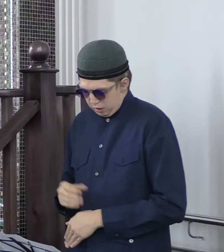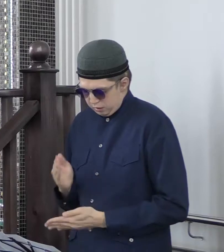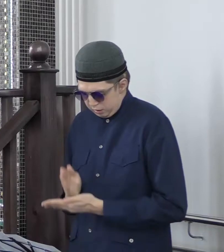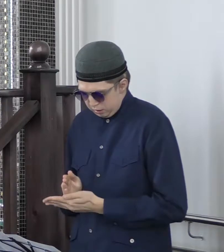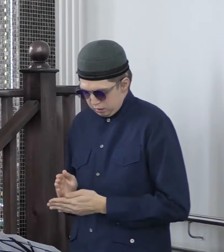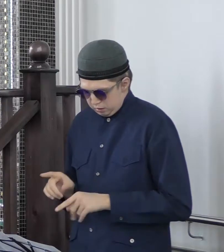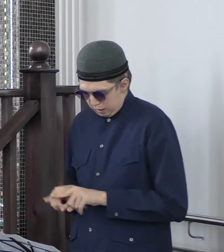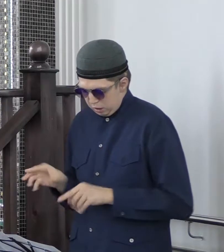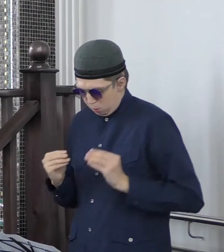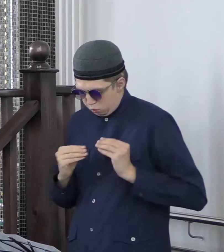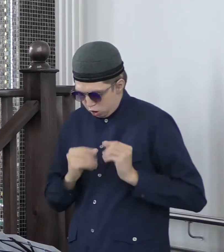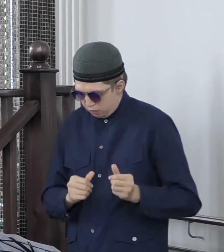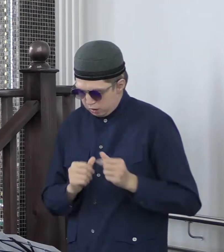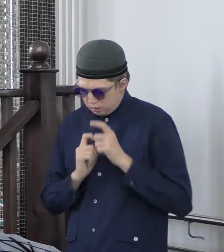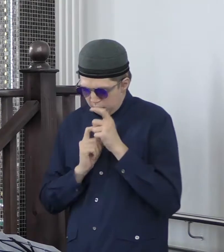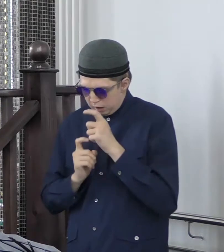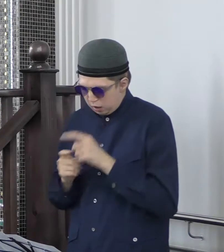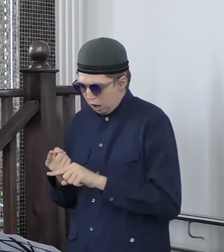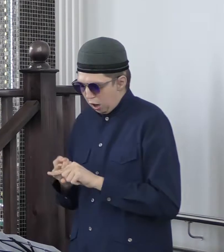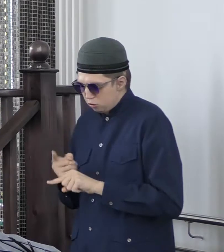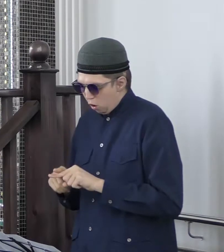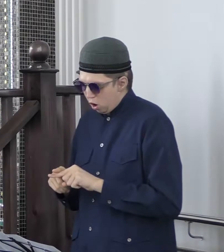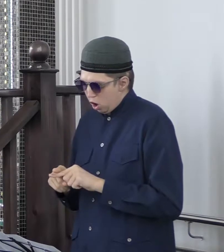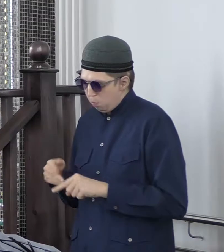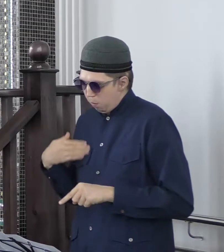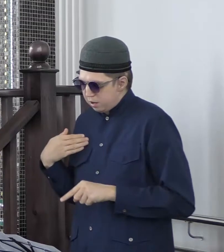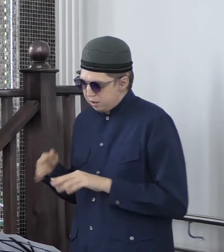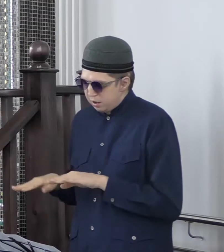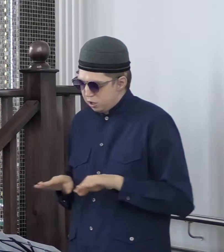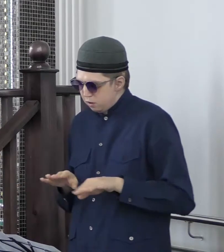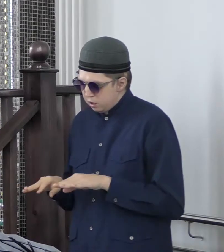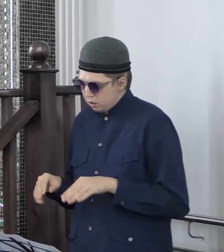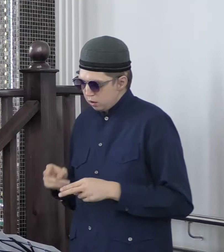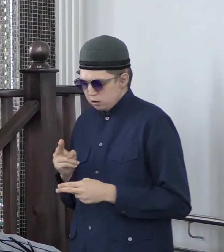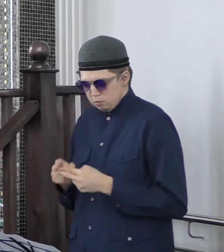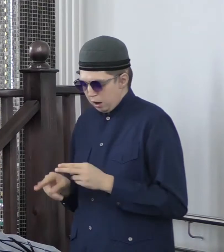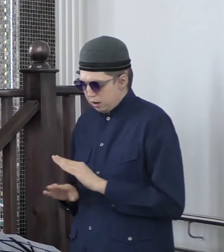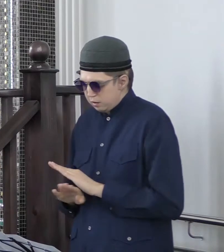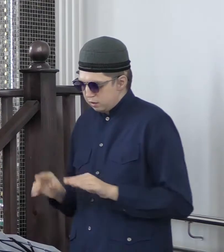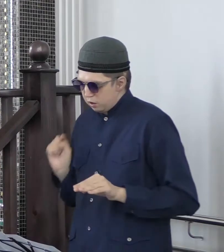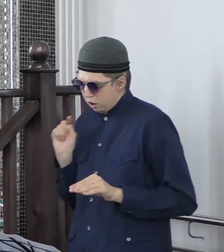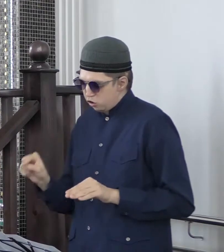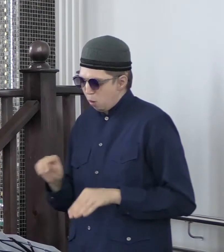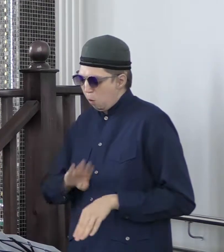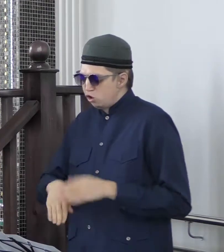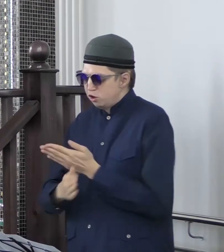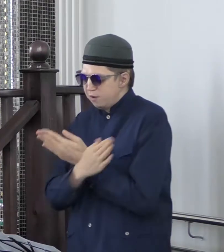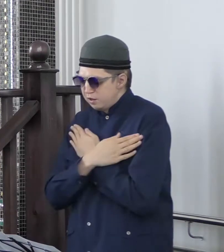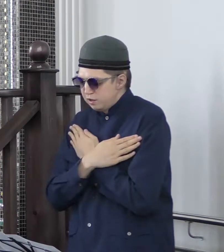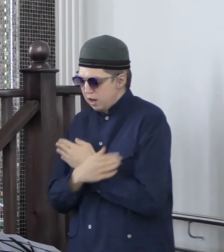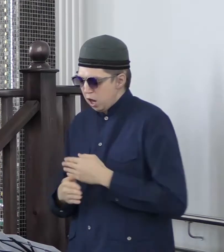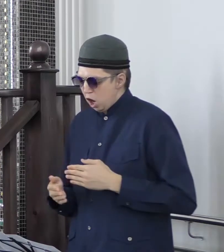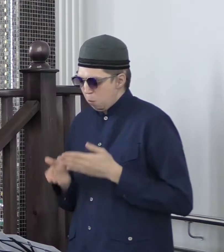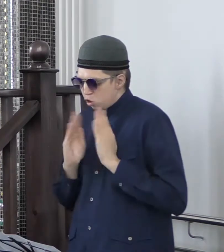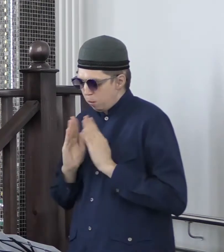умирайте. Ләкен нәрседе, иллә ва антум мусульмон. Үлсәгіз, мусульман